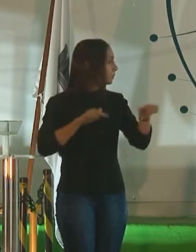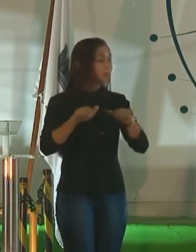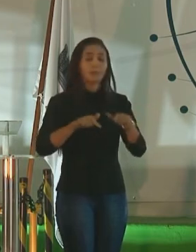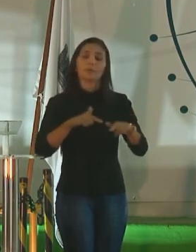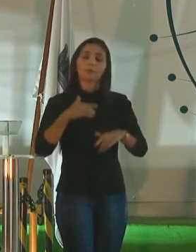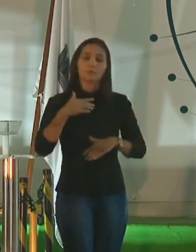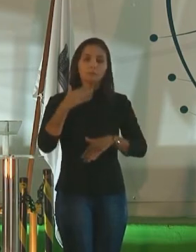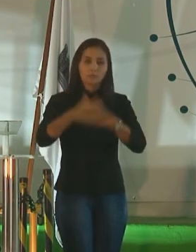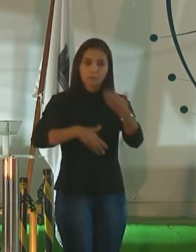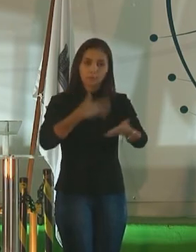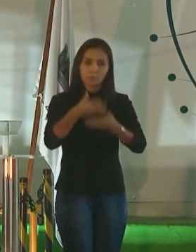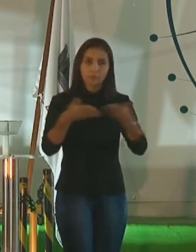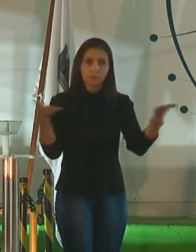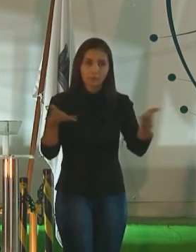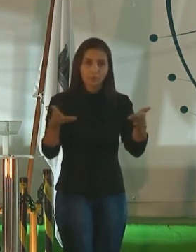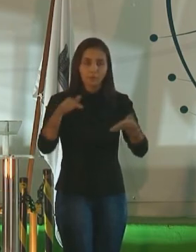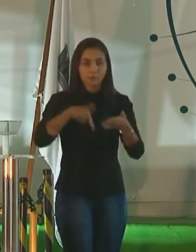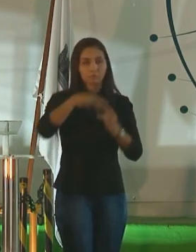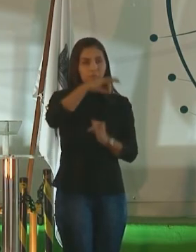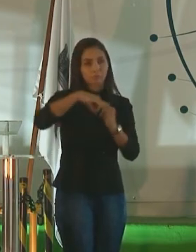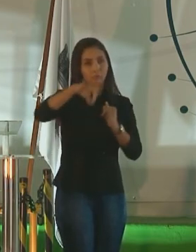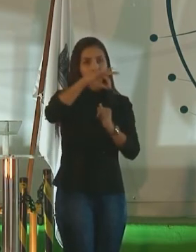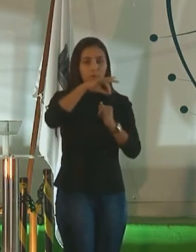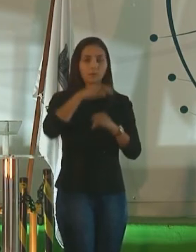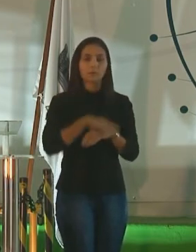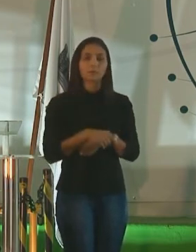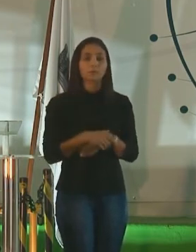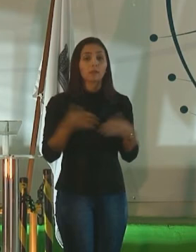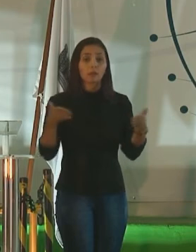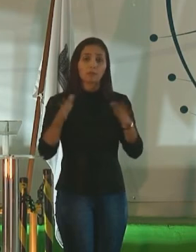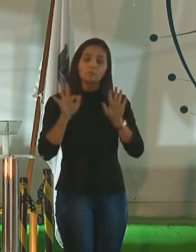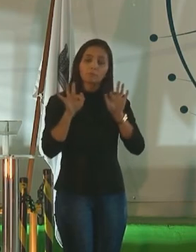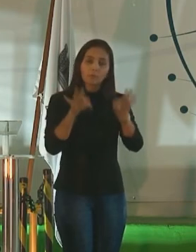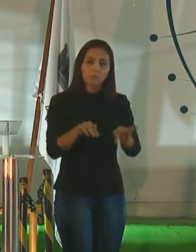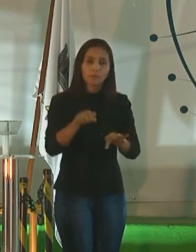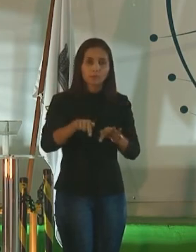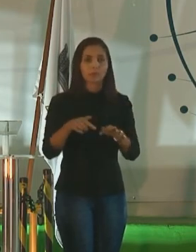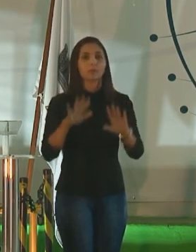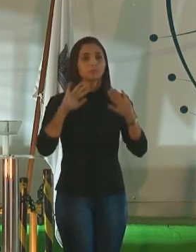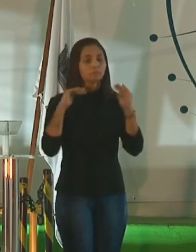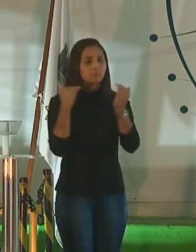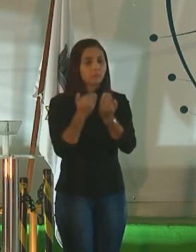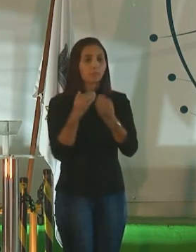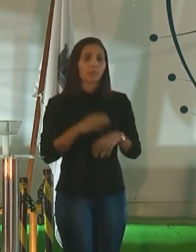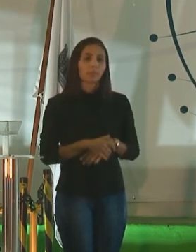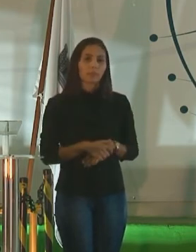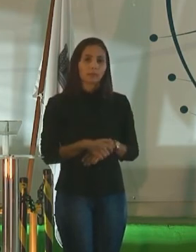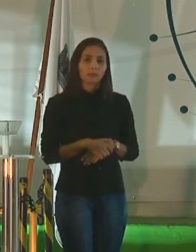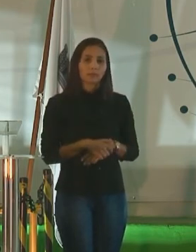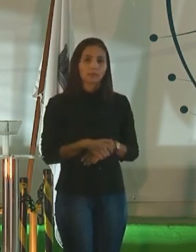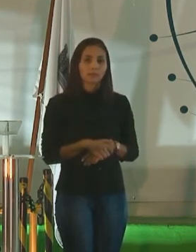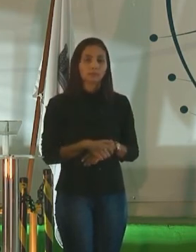fechar essa noite nossa de discussões, né, já que Dalila e Edgar trazem relatam